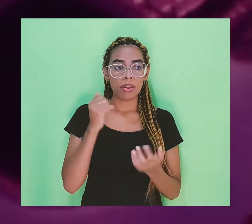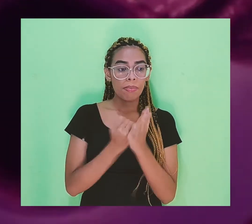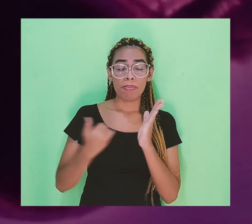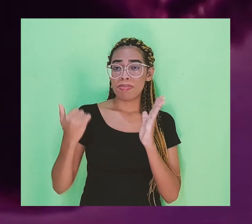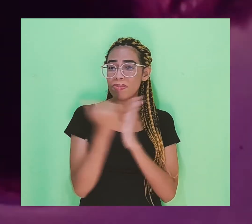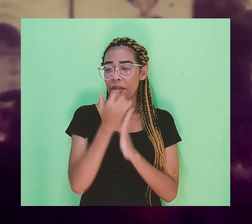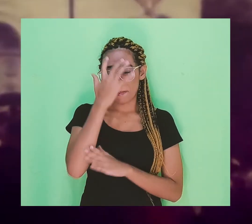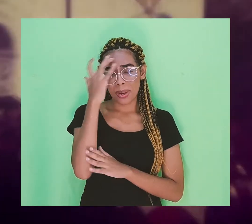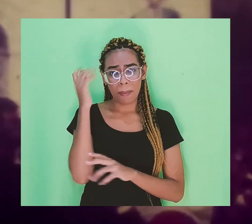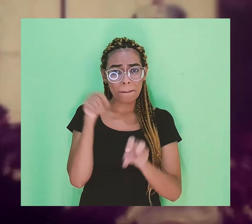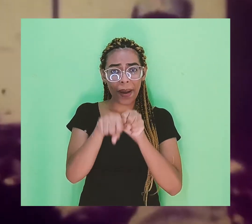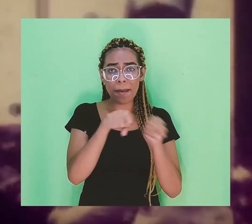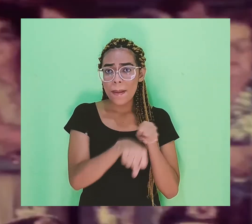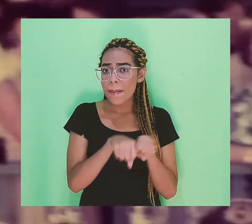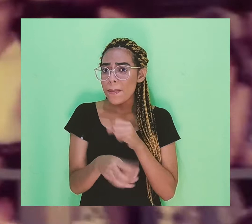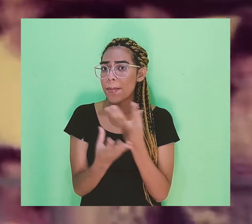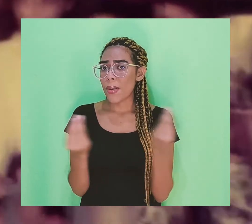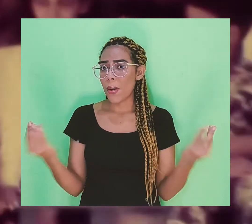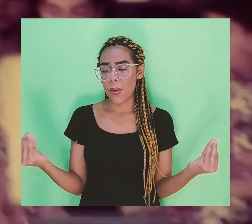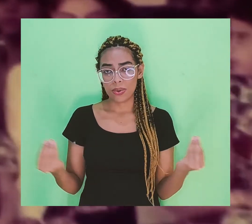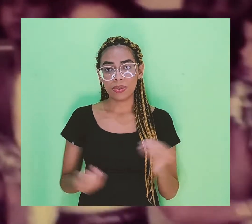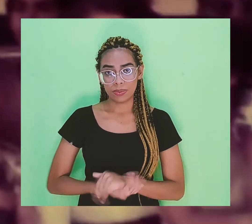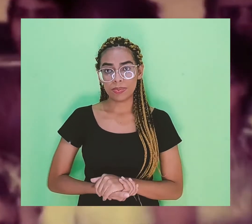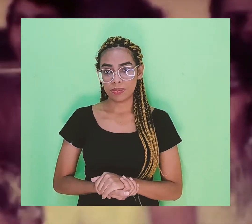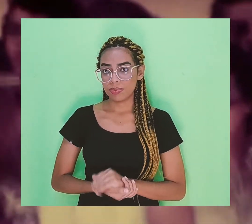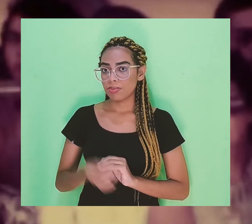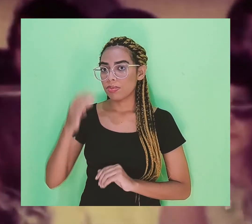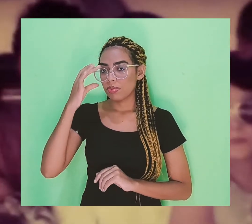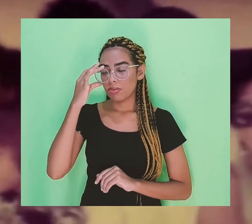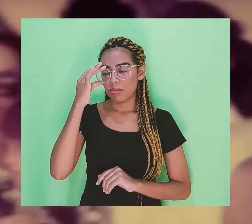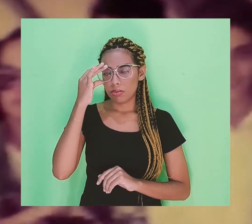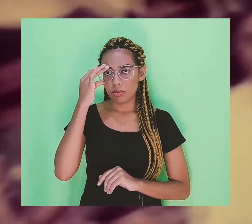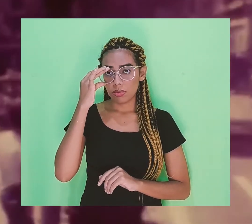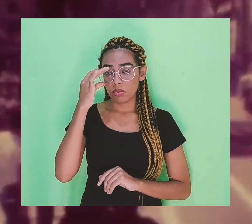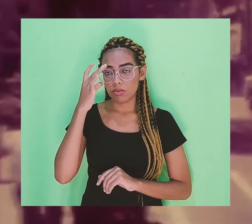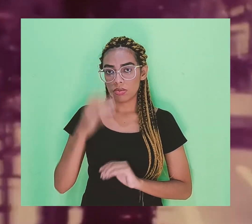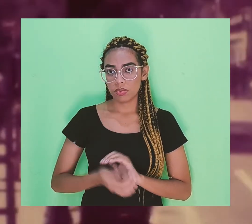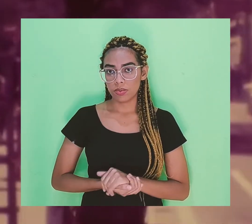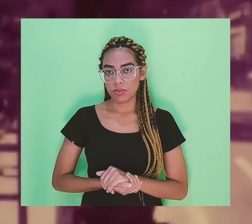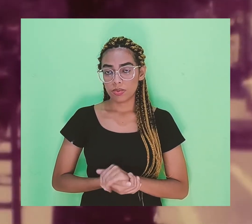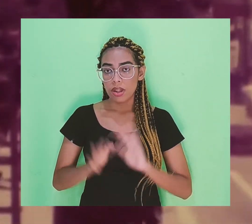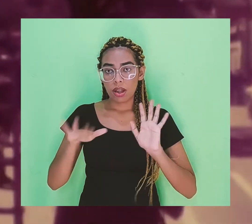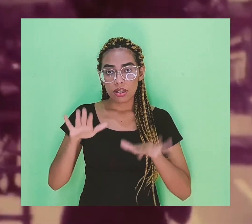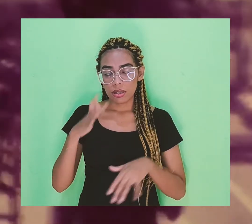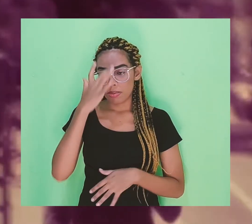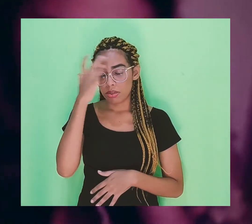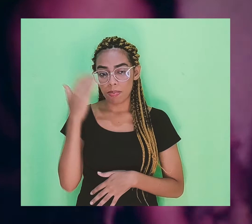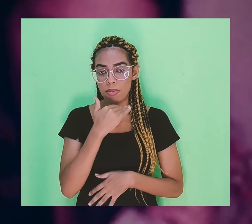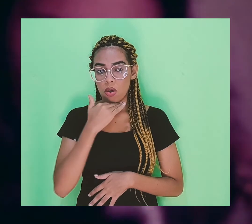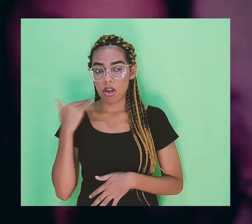muitos homicídios, né? Então, assim, às vezes, esses moleques que morreram nessa guerra não tinham nenhuma